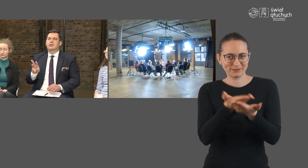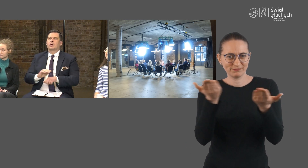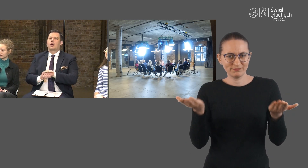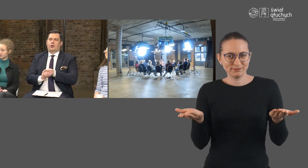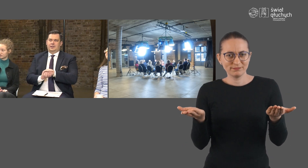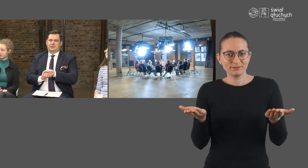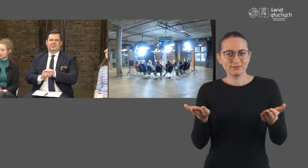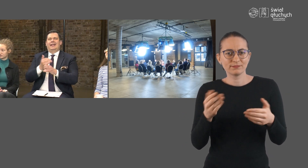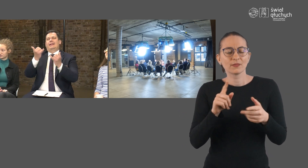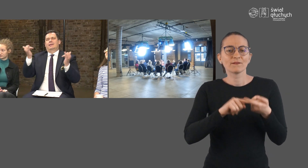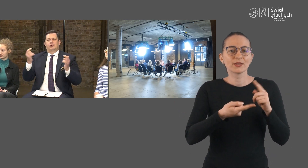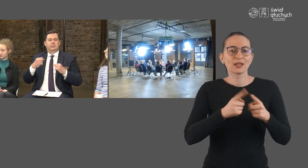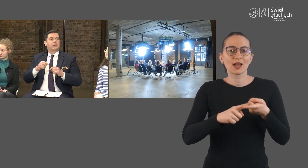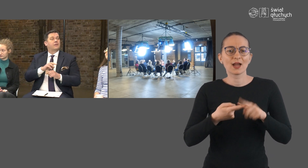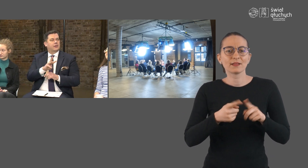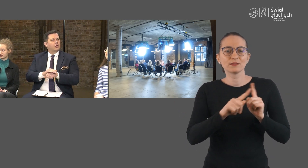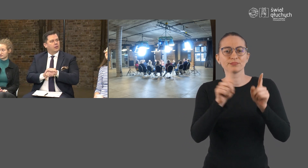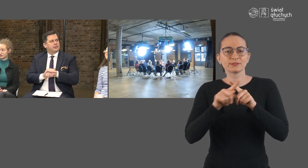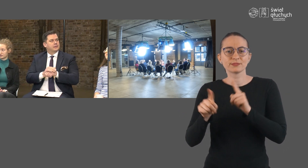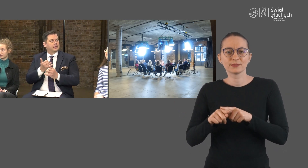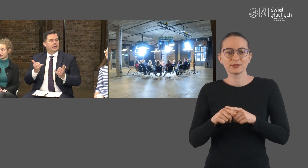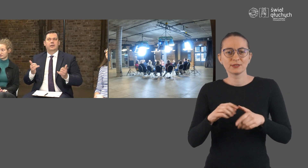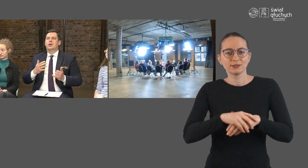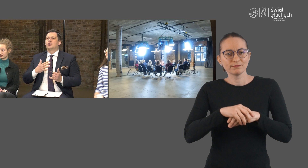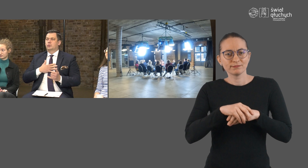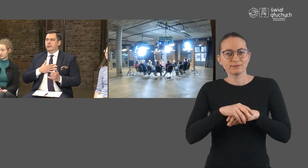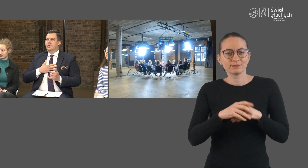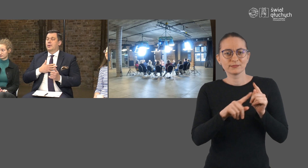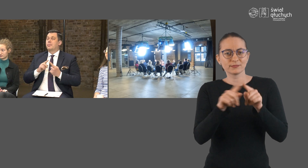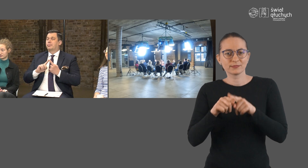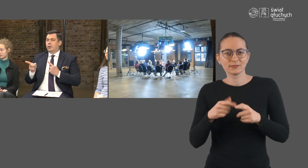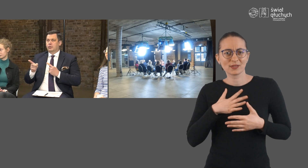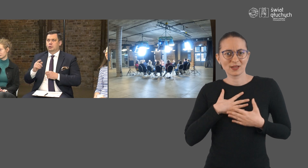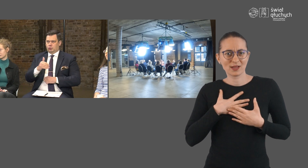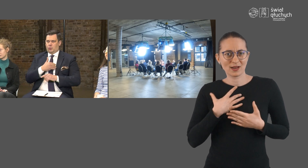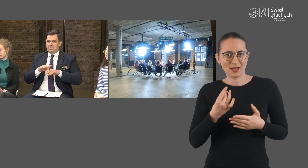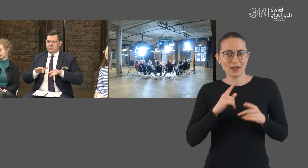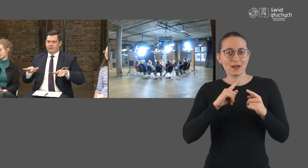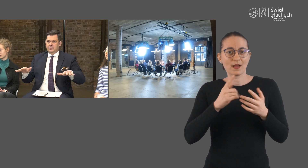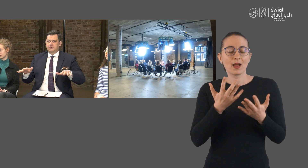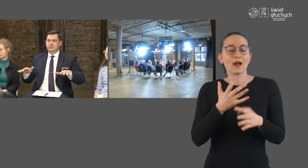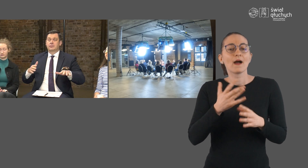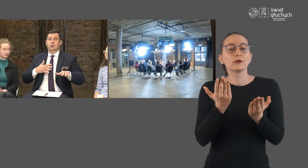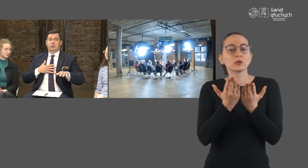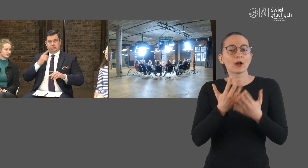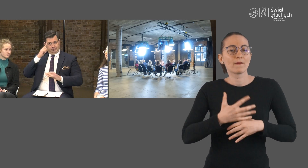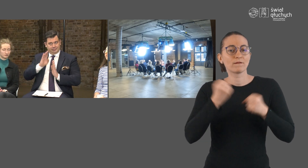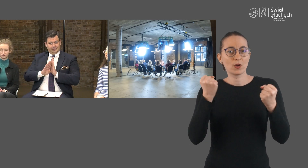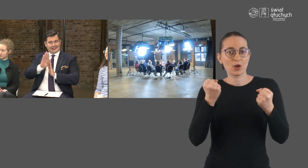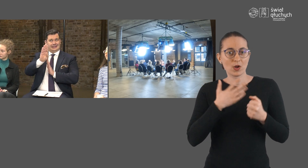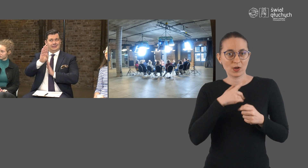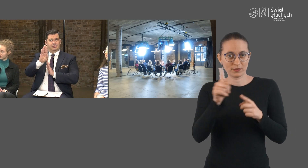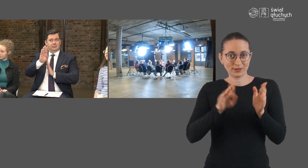Jak wy, wasi koledzy i różne osoby czujecie, jak właśnie po